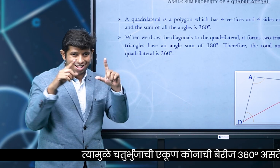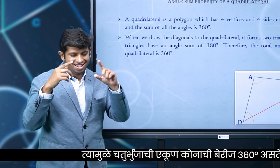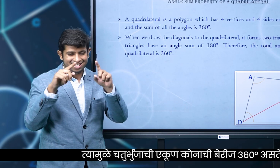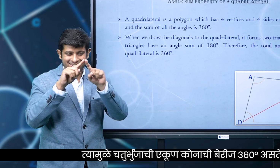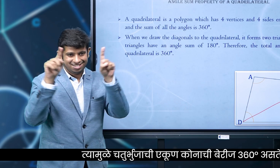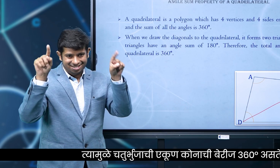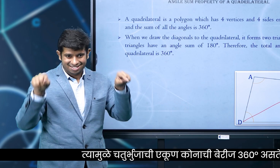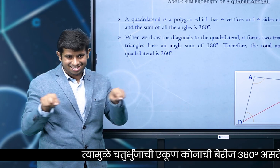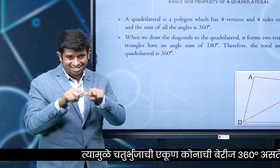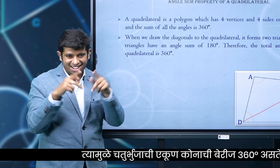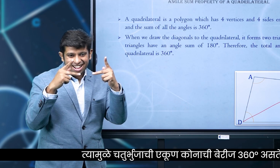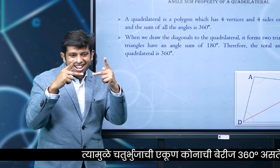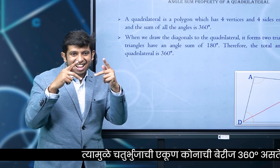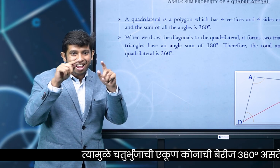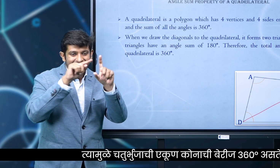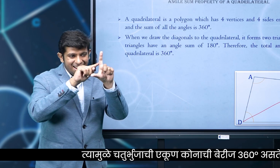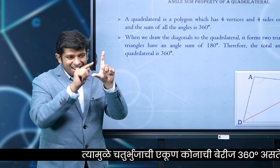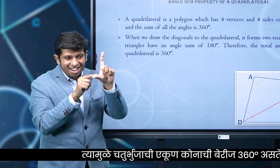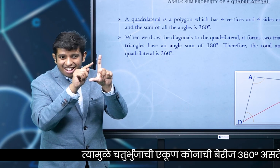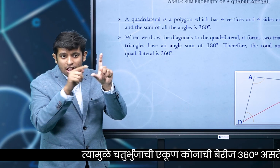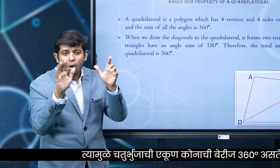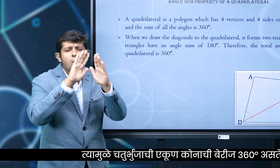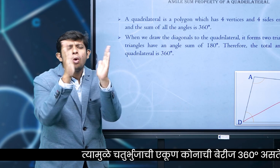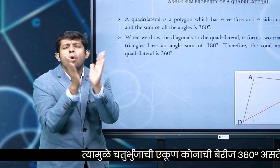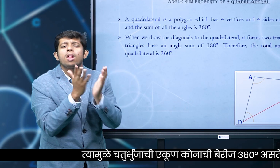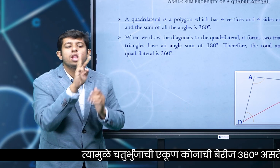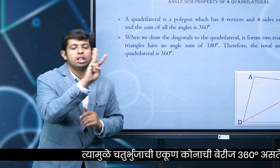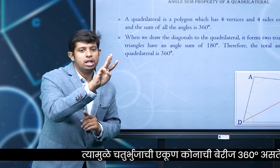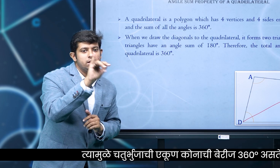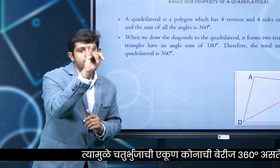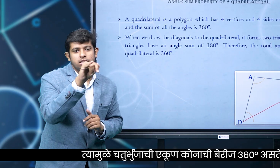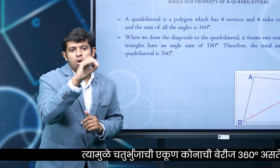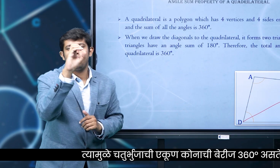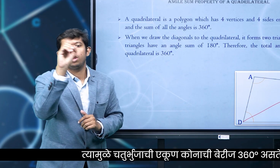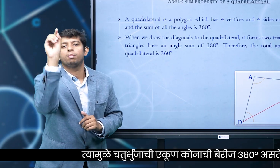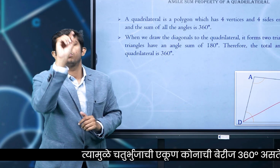त्यामुळे चतुर्भुजाची एकूण कोनाची बेरीज 360 डिग्रीज असते.